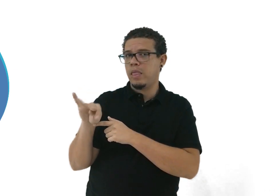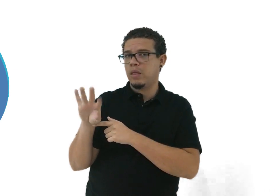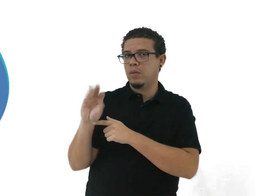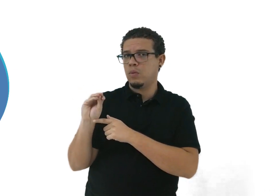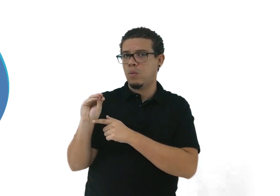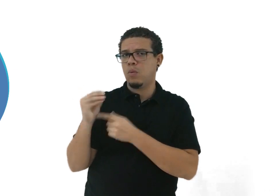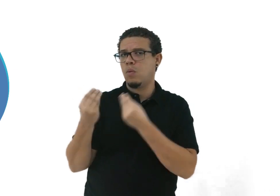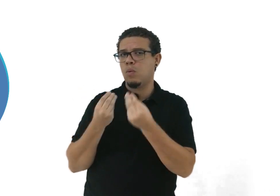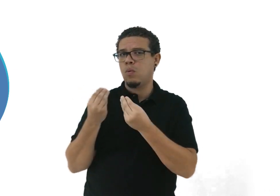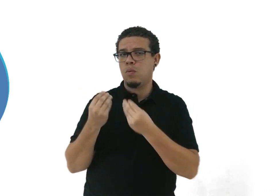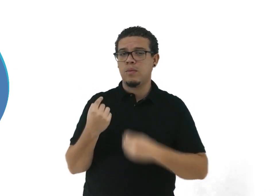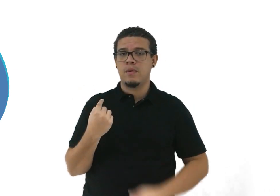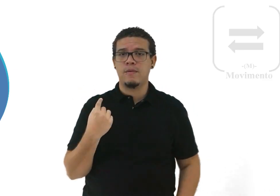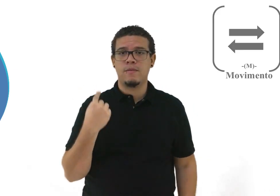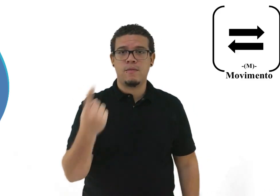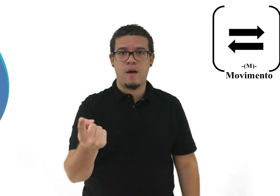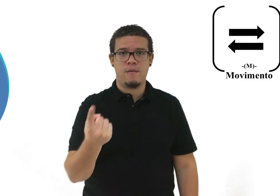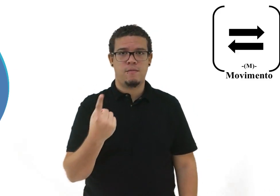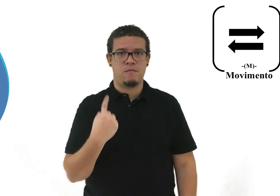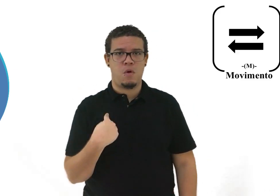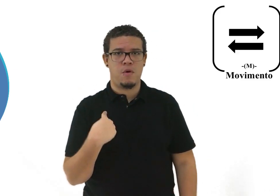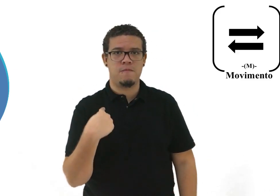O movimento